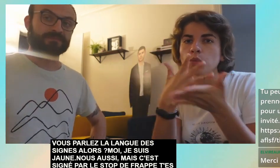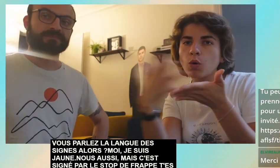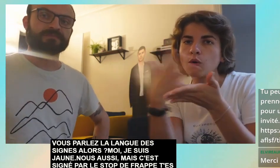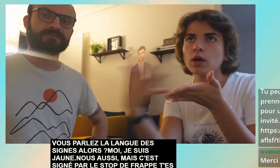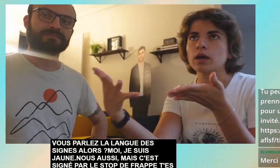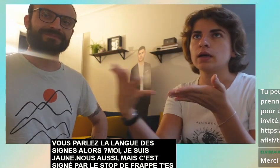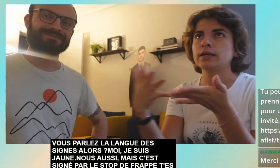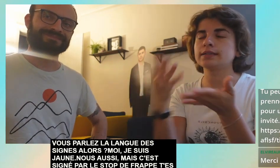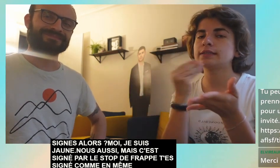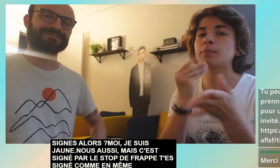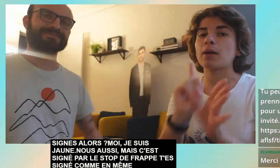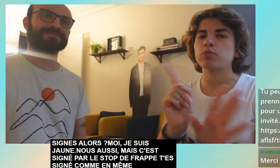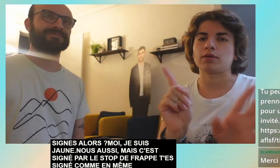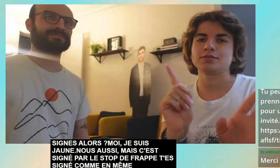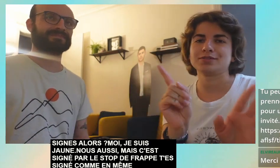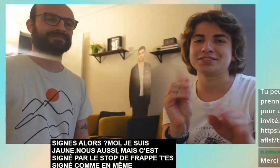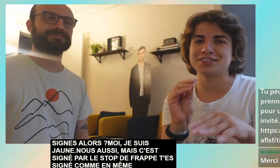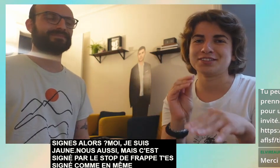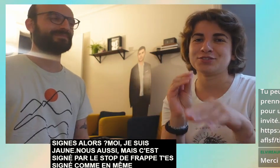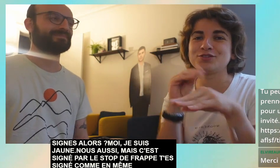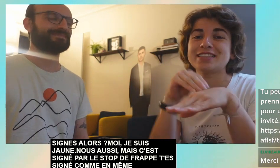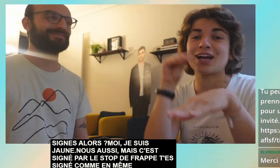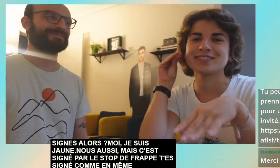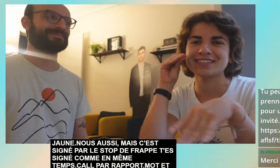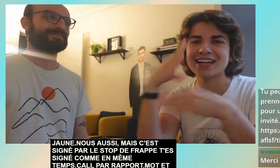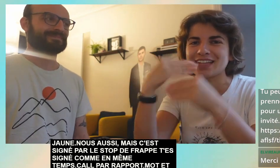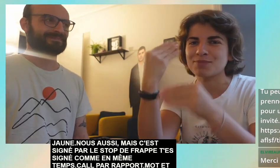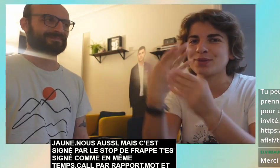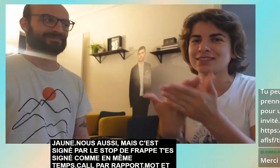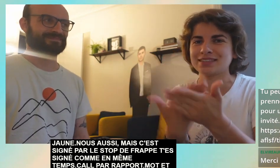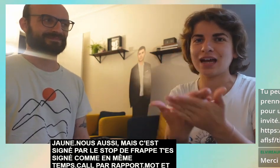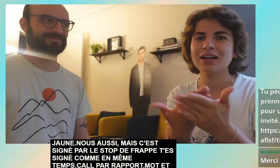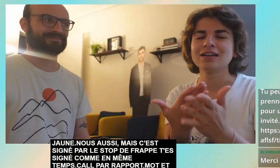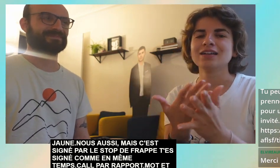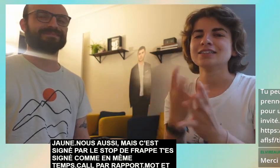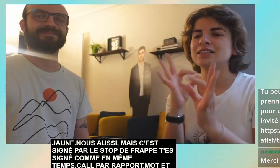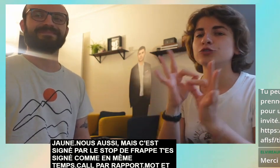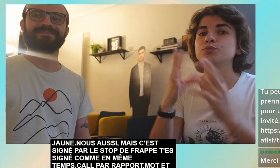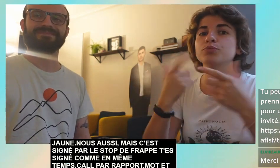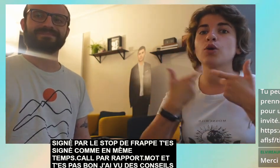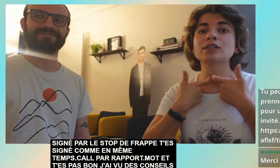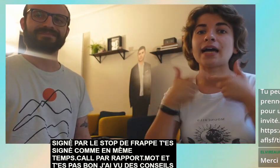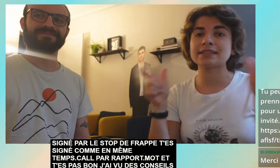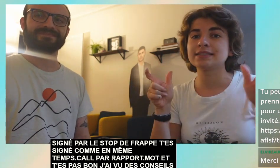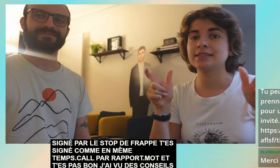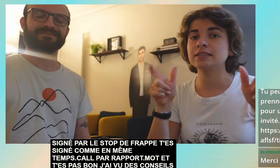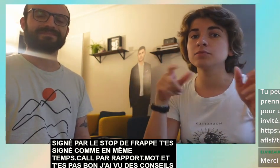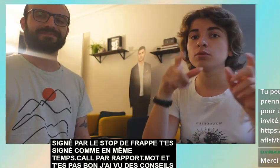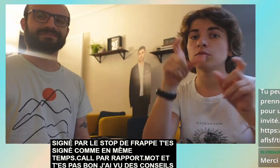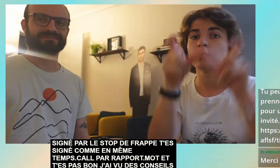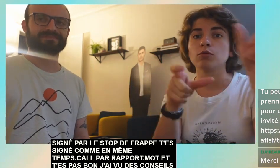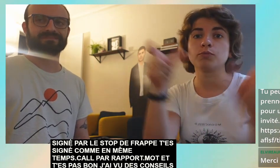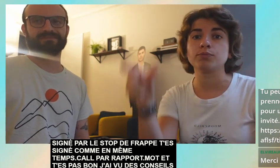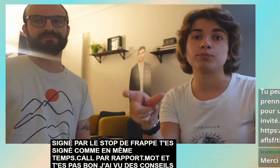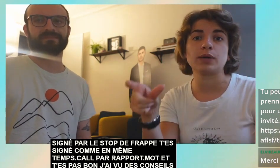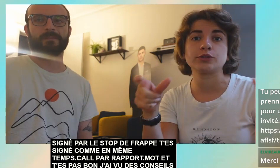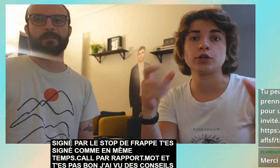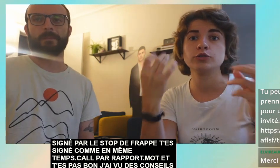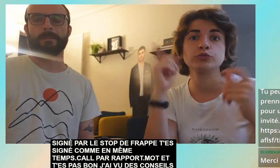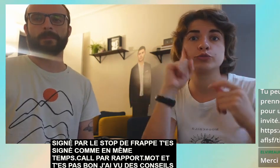mots, et c'est pas bon. Je veux déconseiller d'apprendre ça. C'est juste pour rendre accessible aux personnes